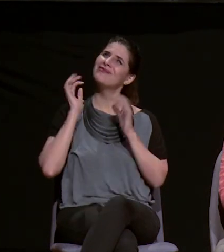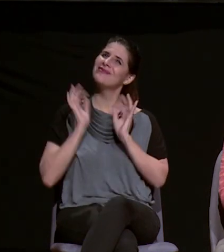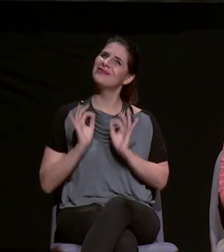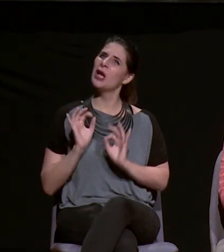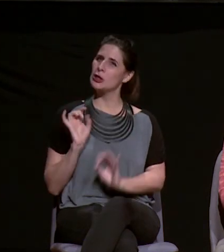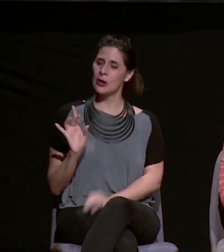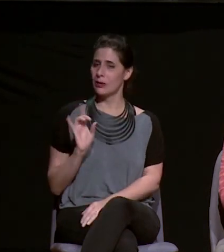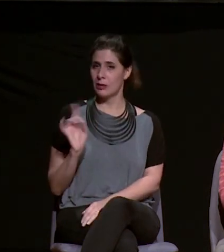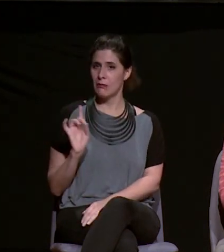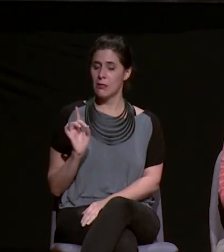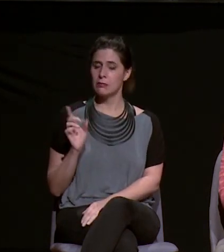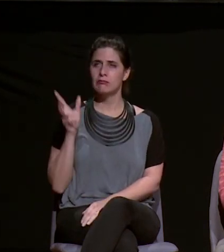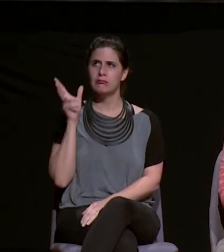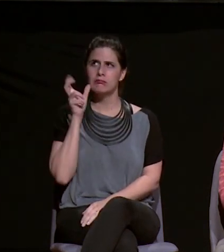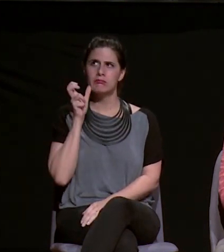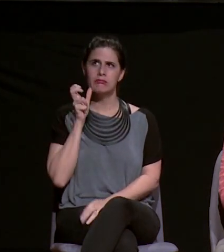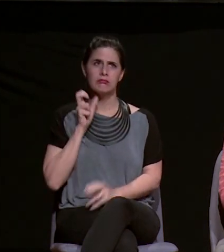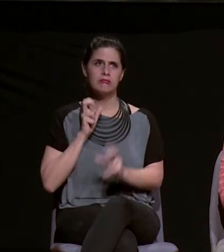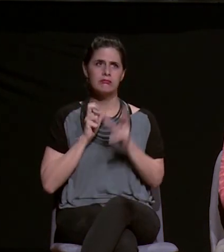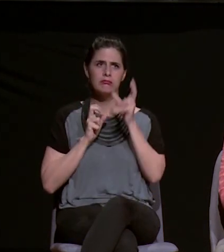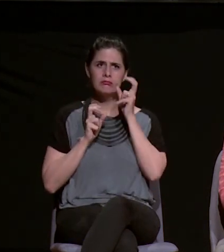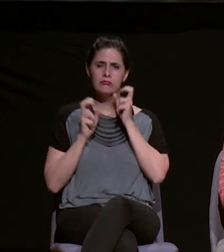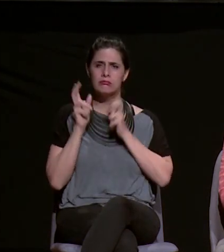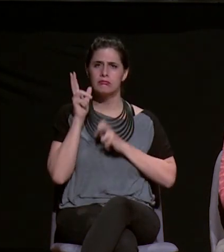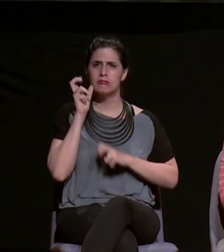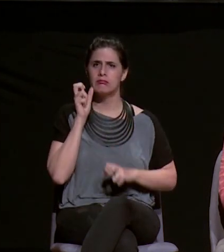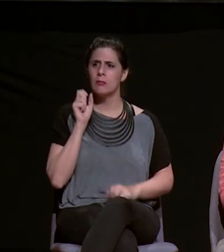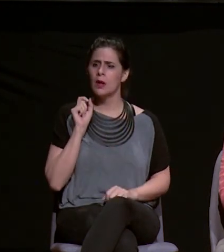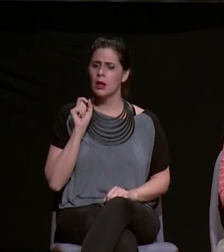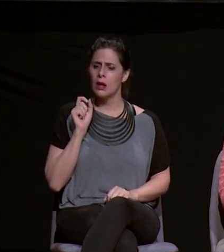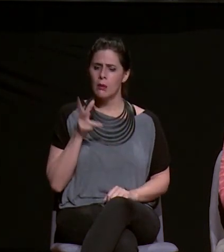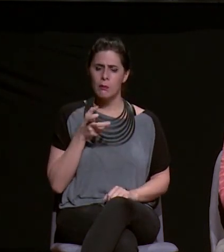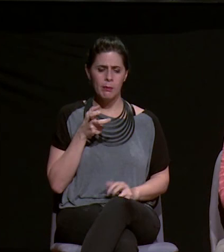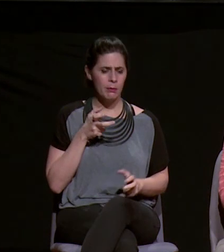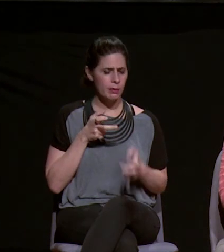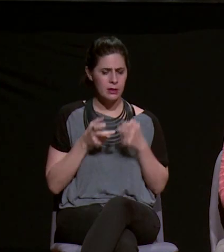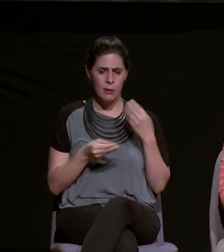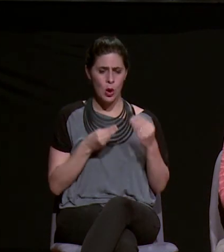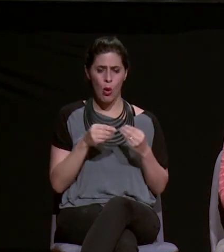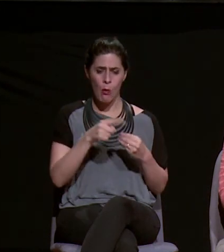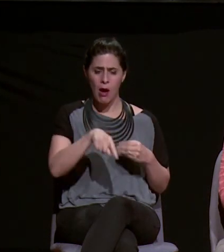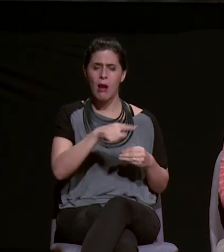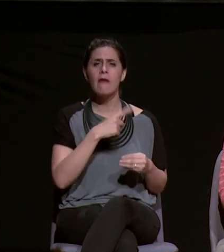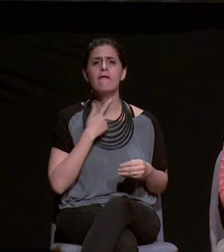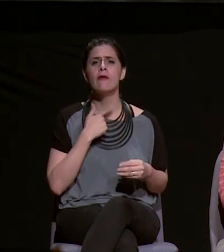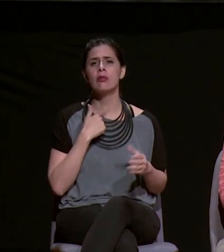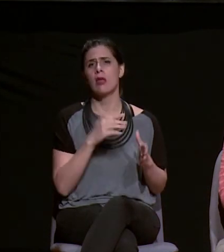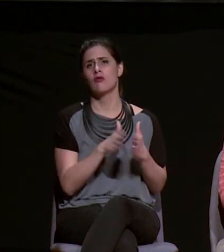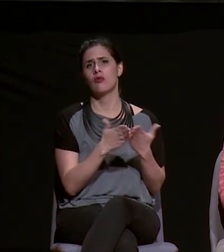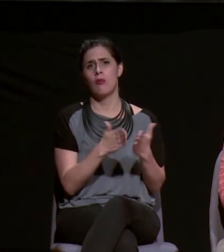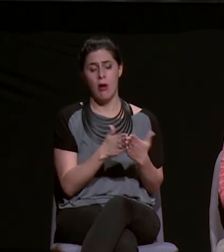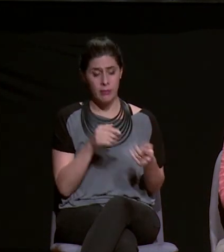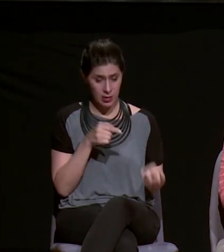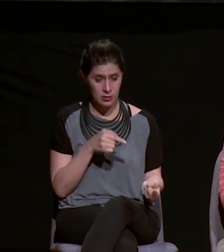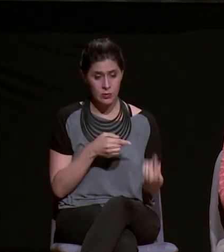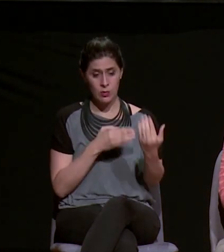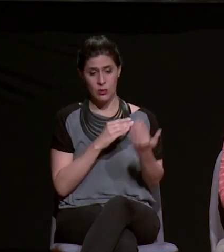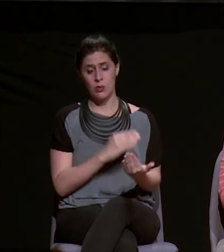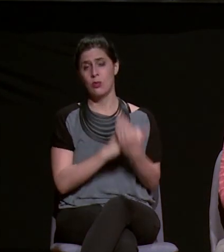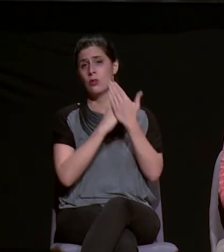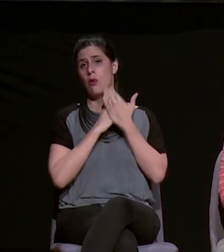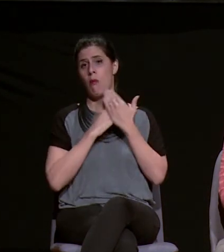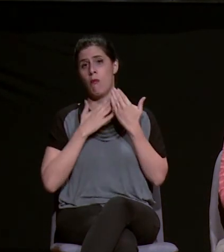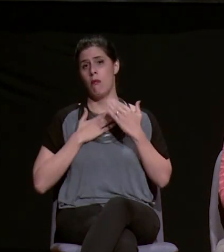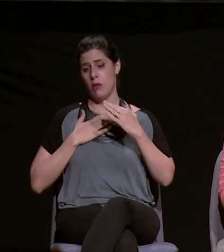a ouvir essa vontade daquilo que você chama vontade do pobre, como estruturante da nossa prática, dialogar com ela, estar aberto o tempo